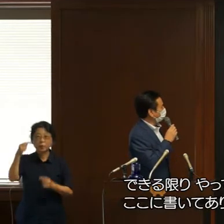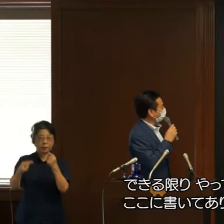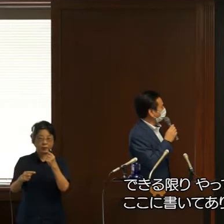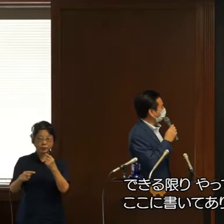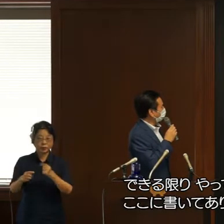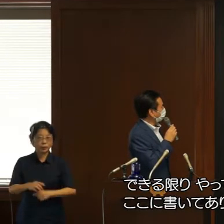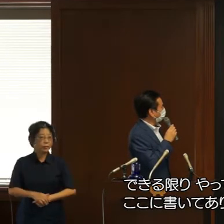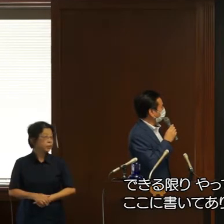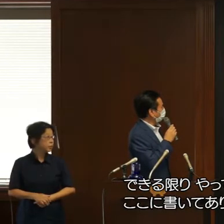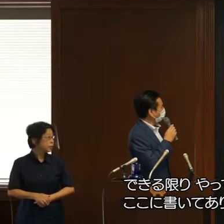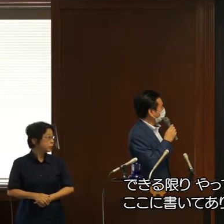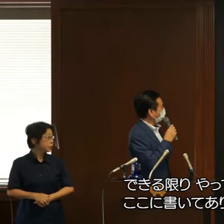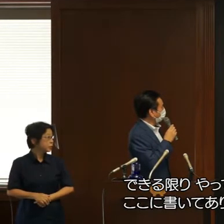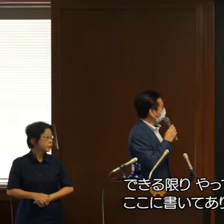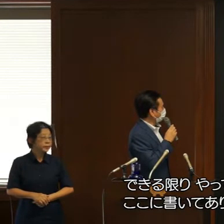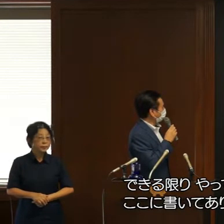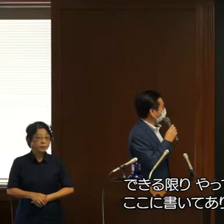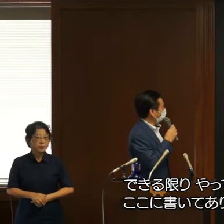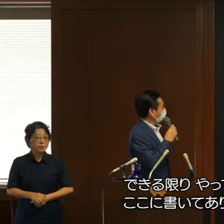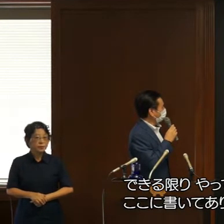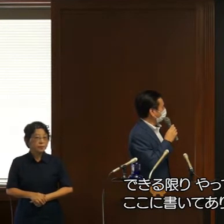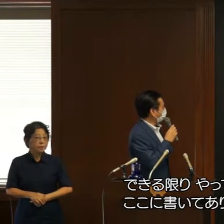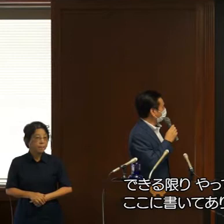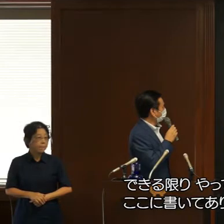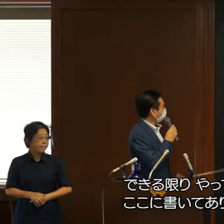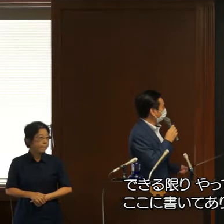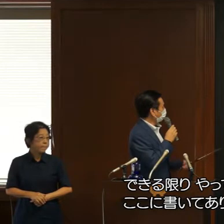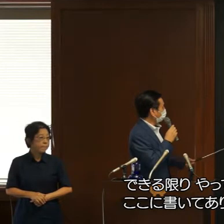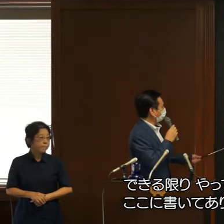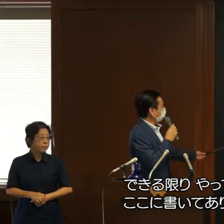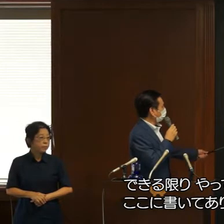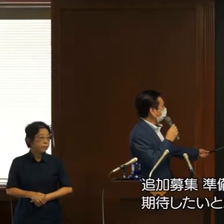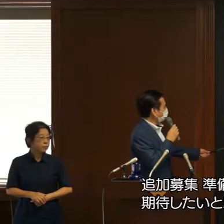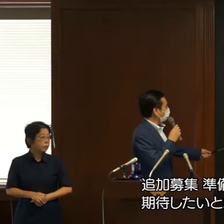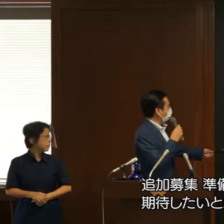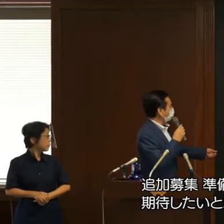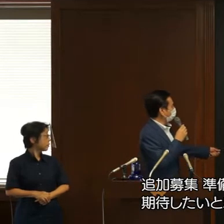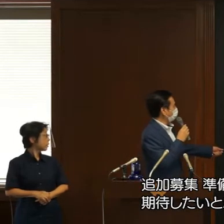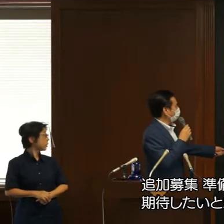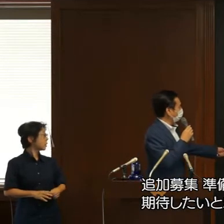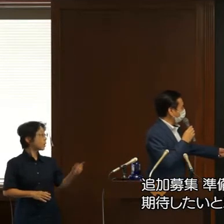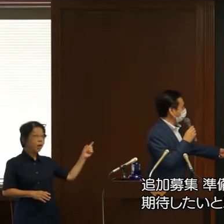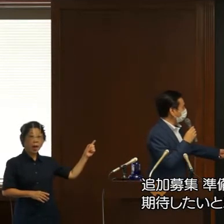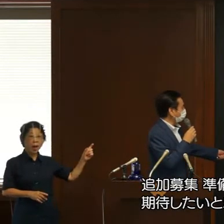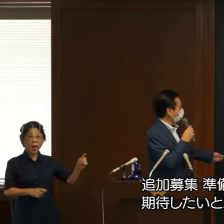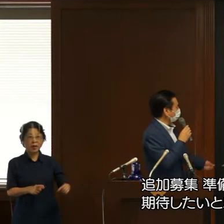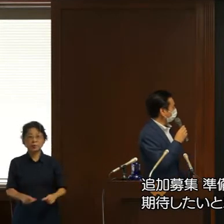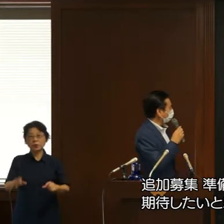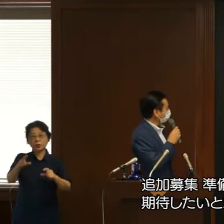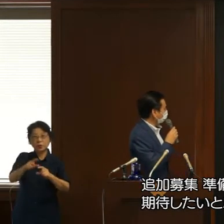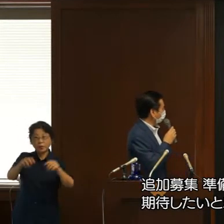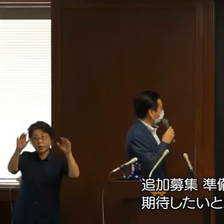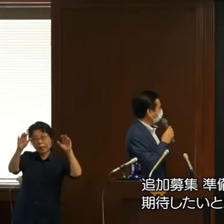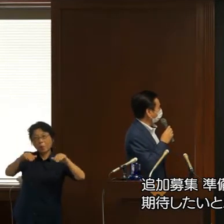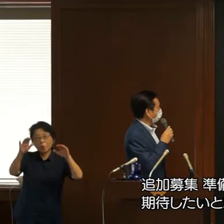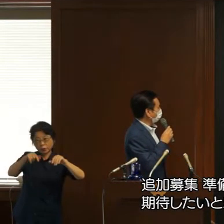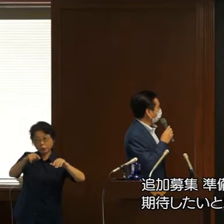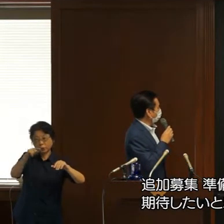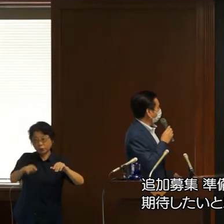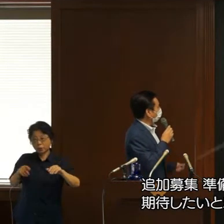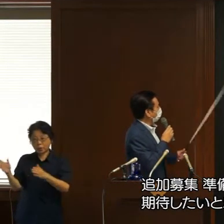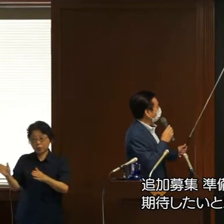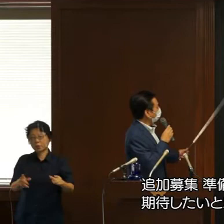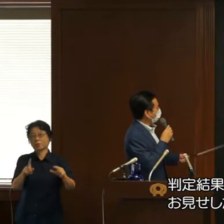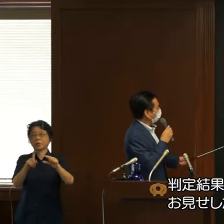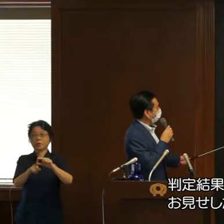できる限りこうやってあげたいなということ、あ、こう書いてあります、追加募集準備中ということなんで期待したいと思っております